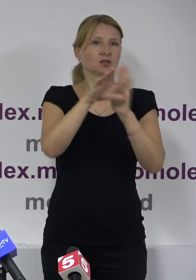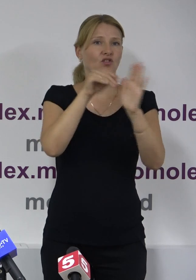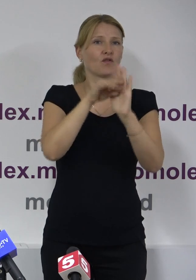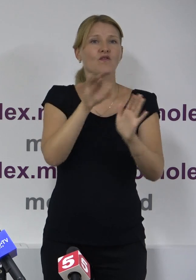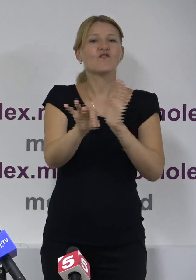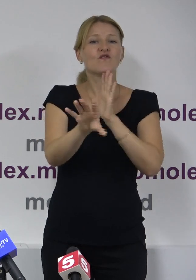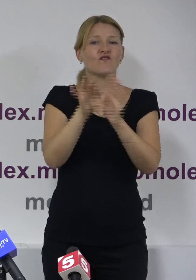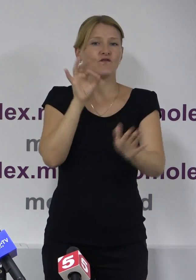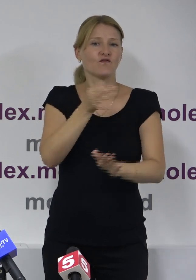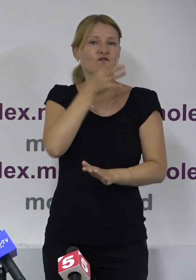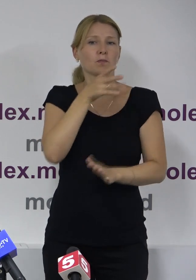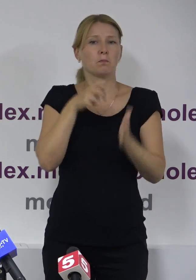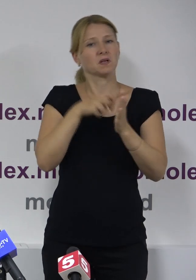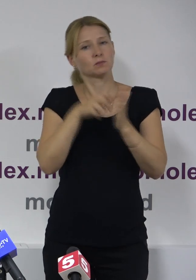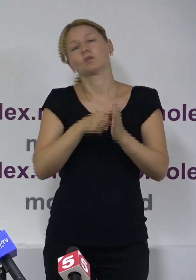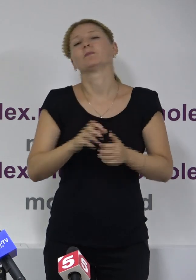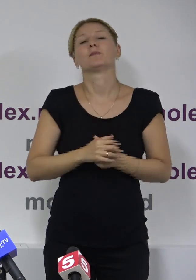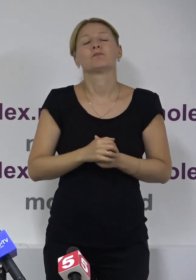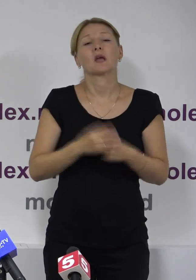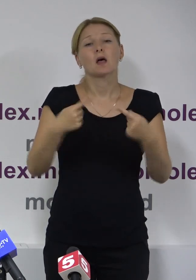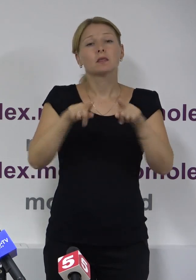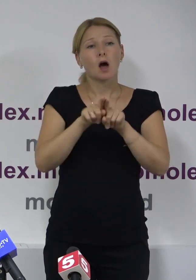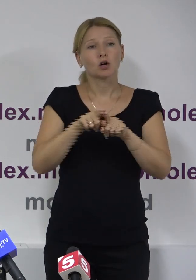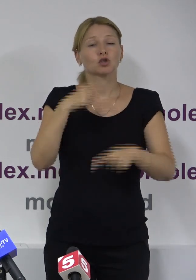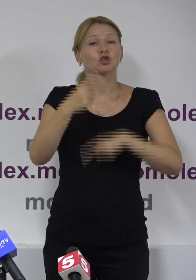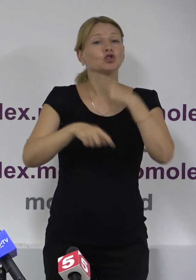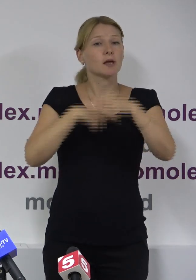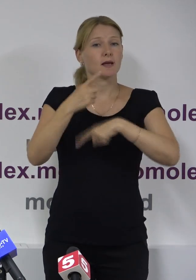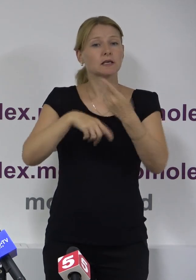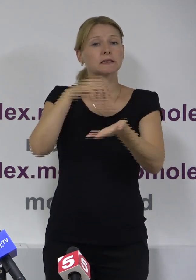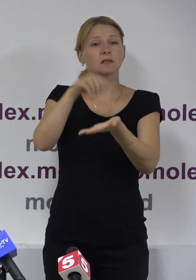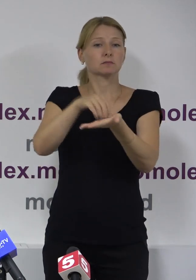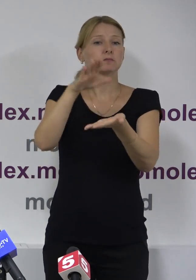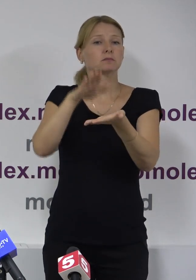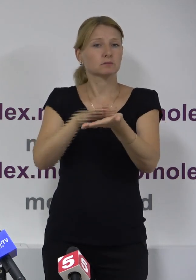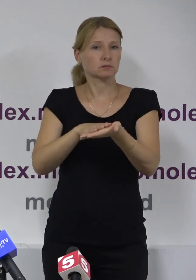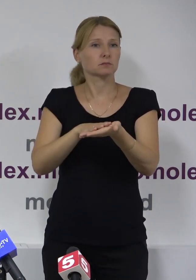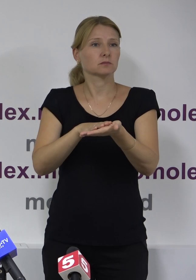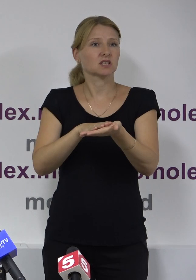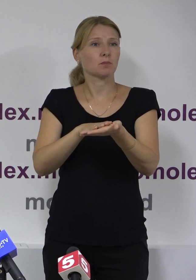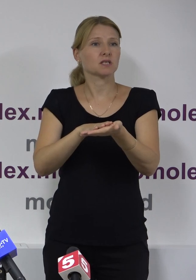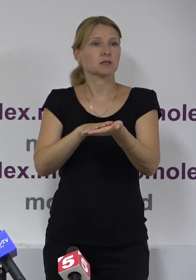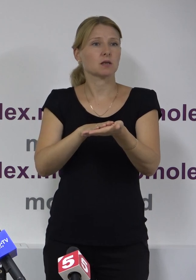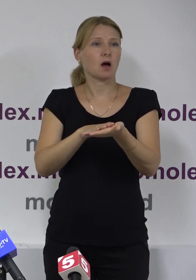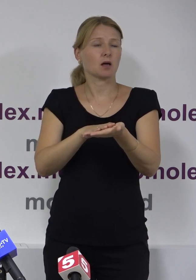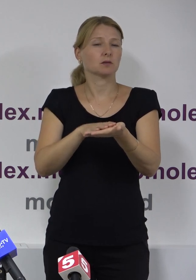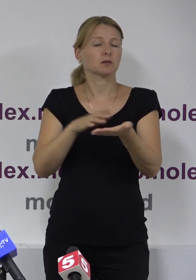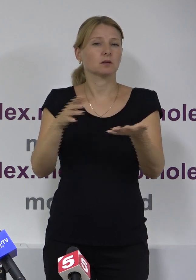timp, cu referință la înregistrarea prealabilă, o să precizăm că acel